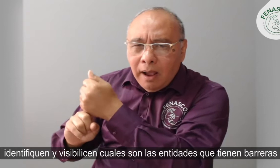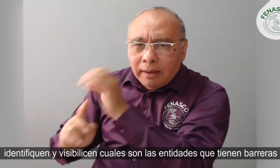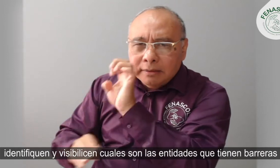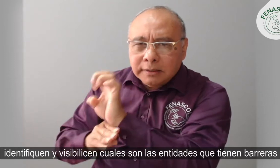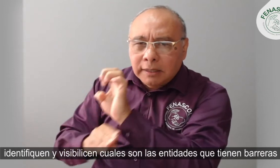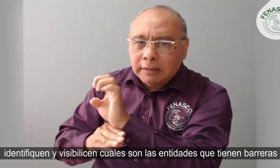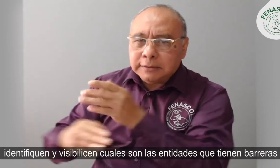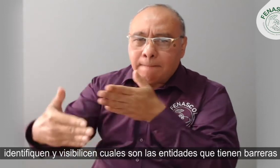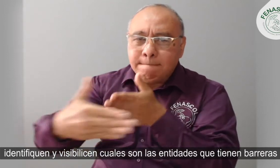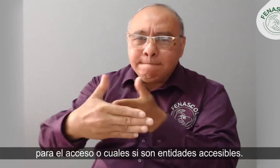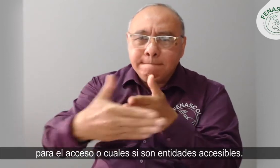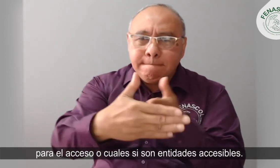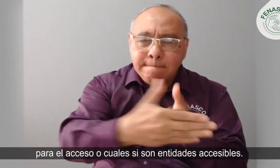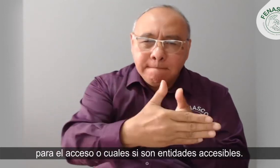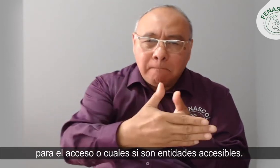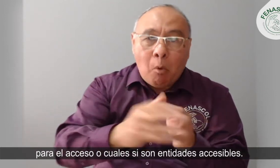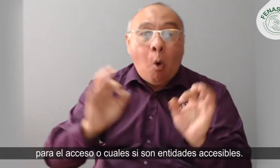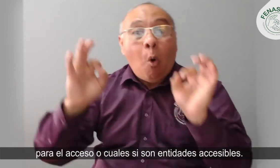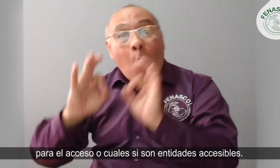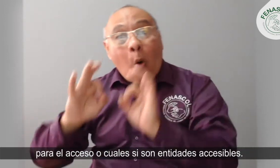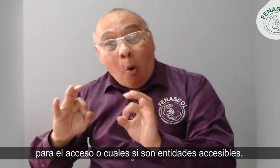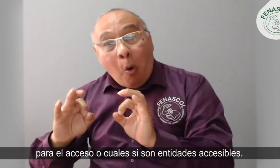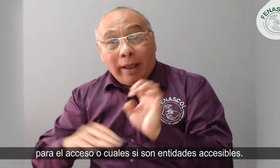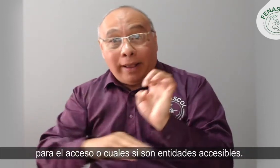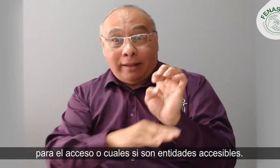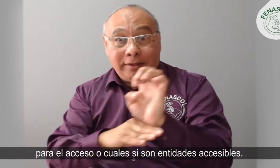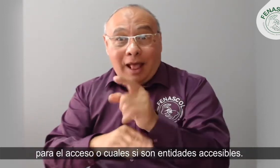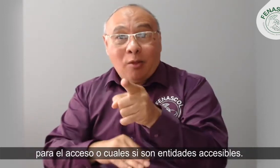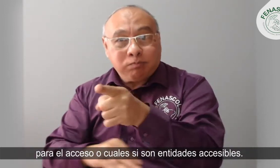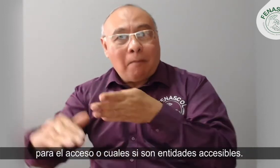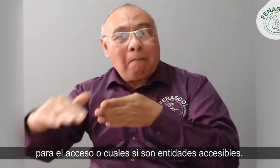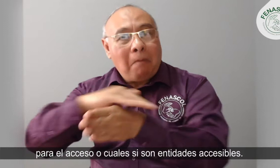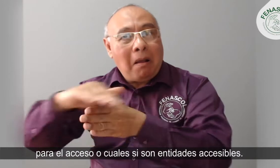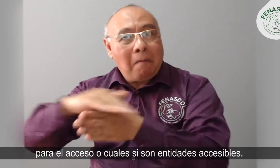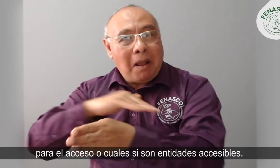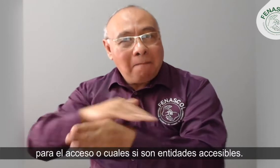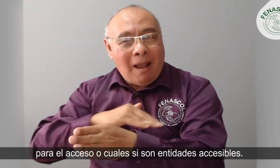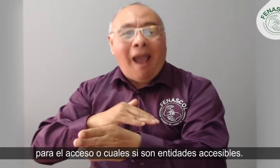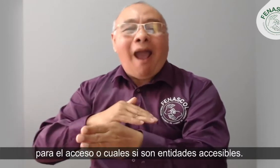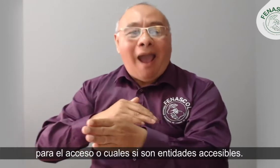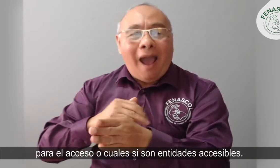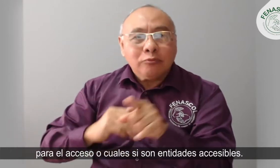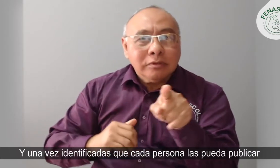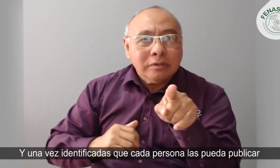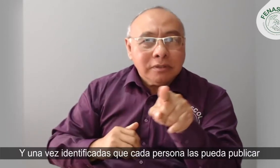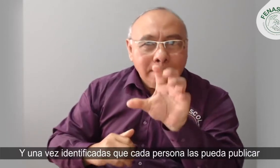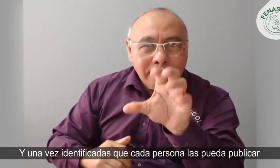tienen barreras para el acceso o cuáles son entidades accesibles. Y una vez